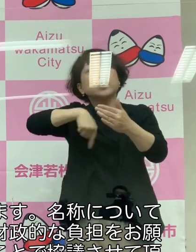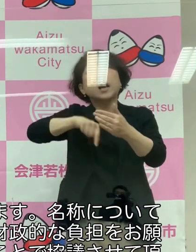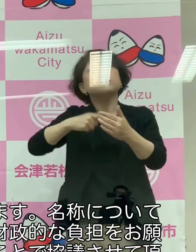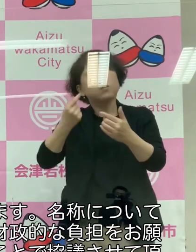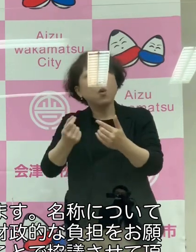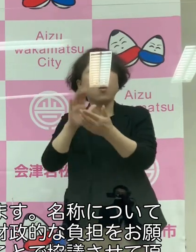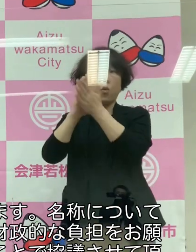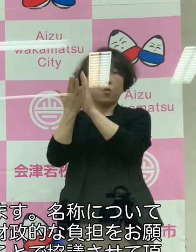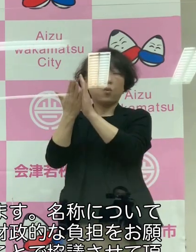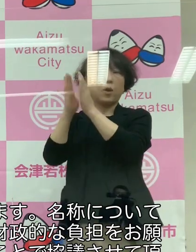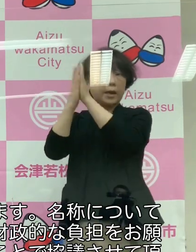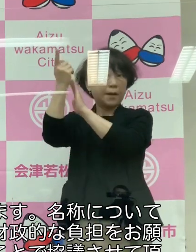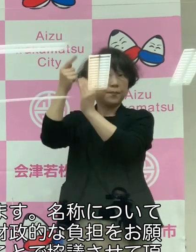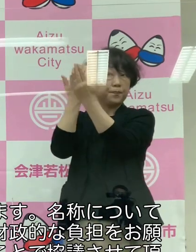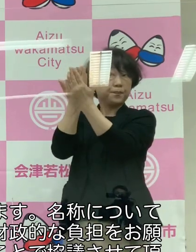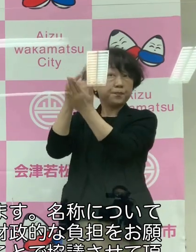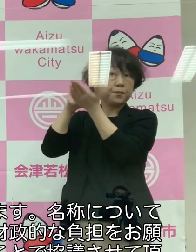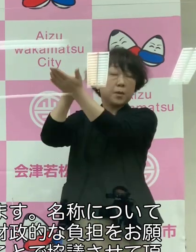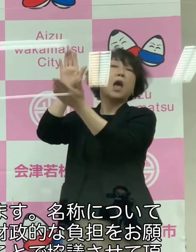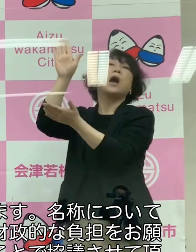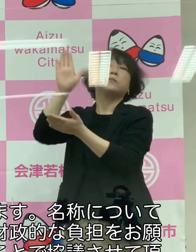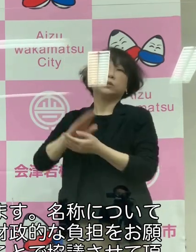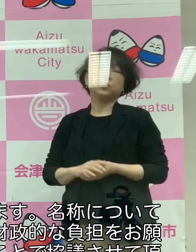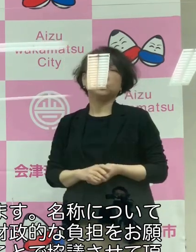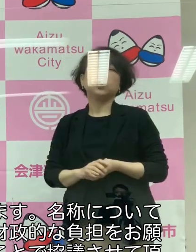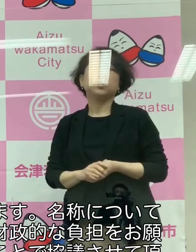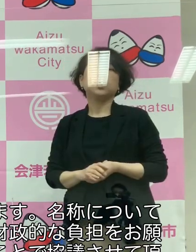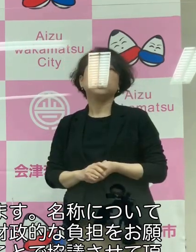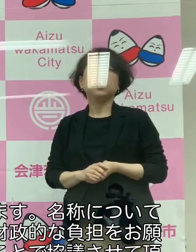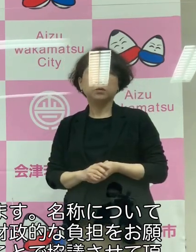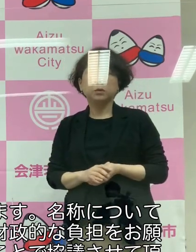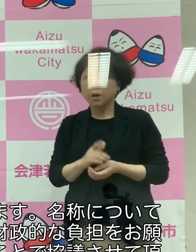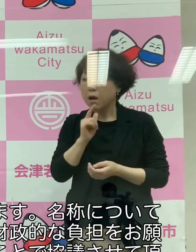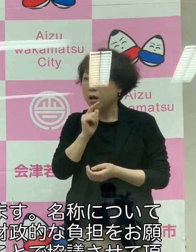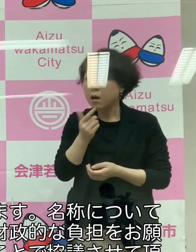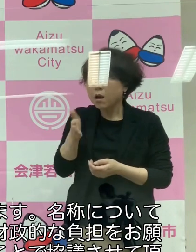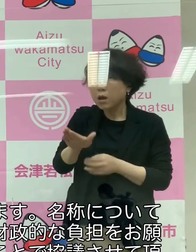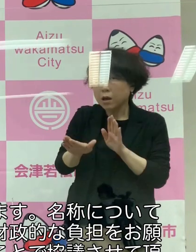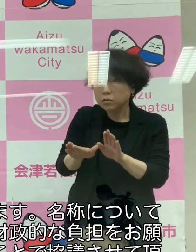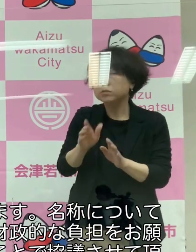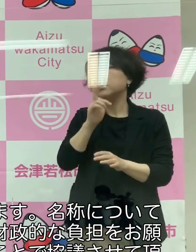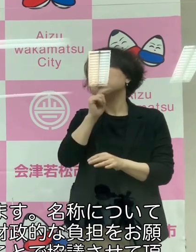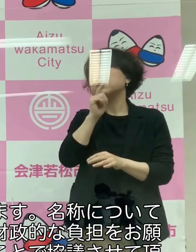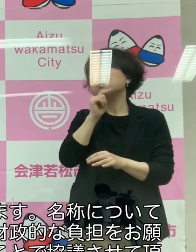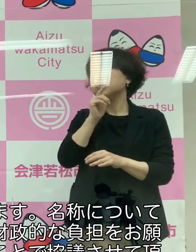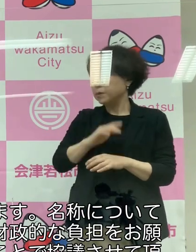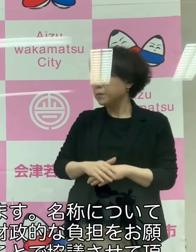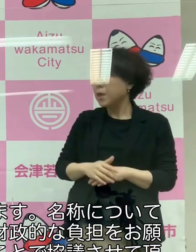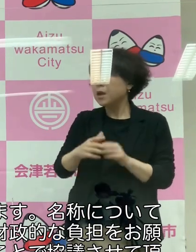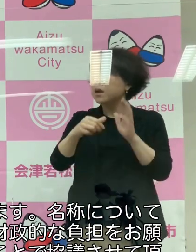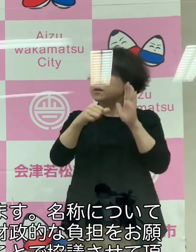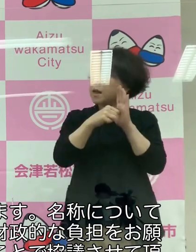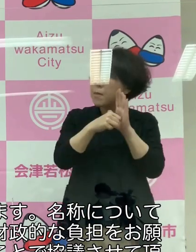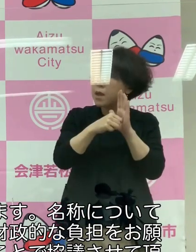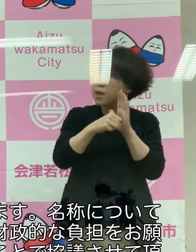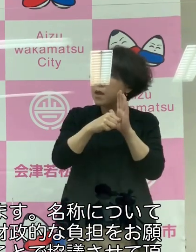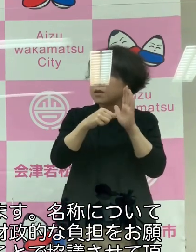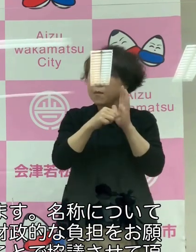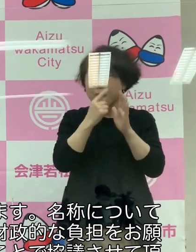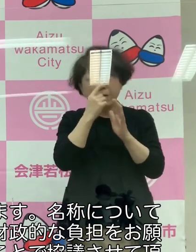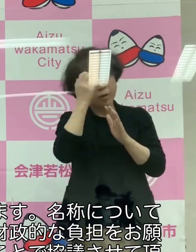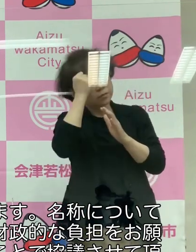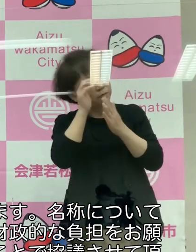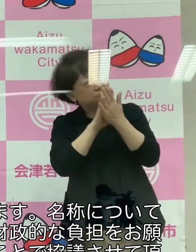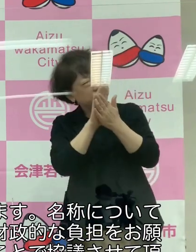ております。 同じように支援金を支払うということが、要望の中に入っている という、 はい、名称はちょっと私も記憶がないん